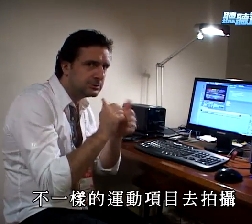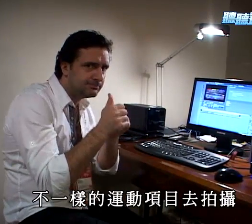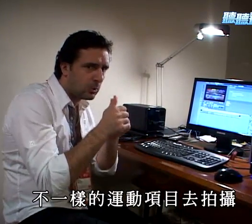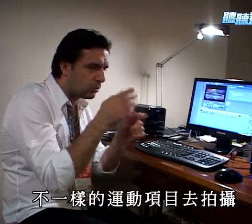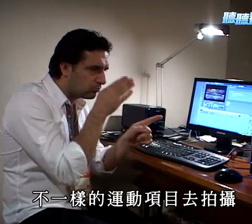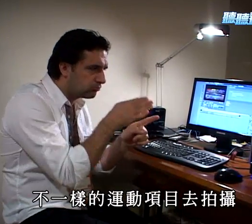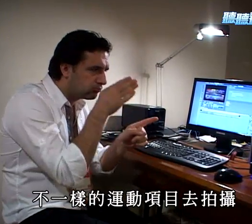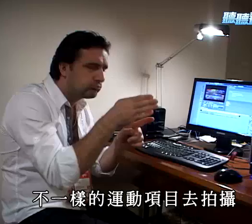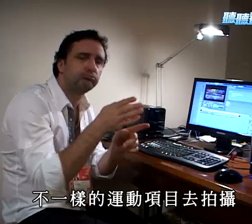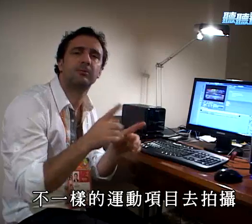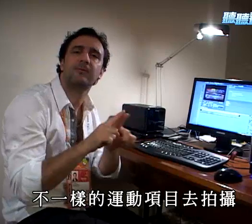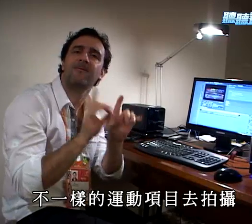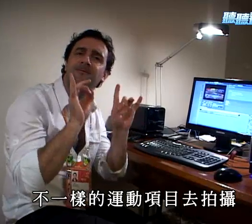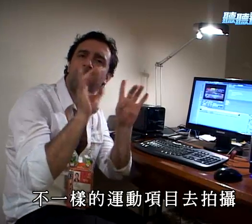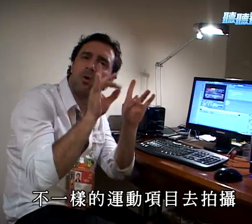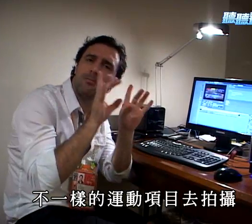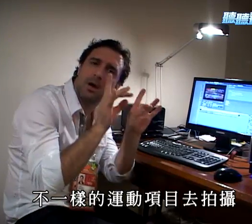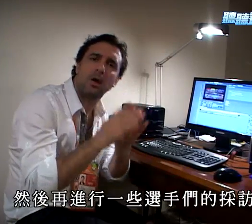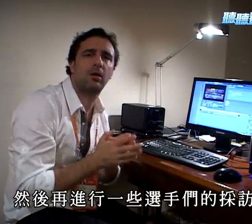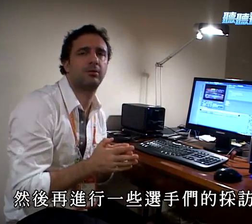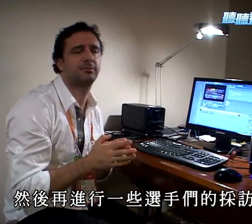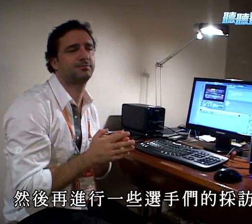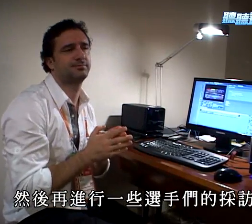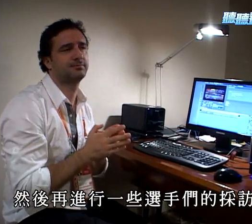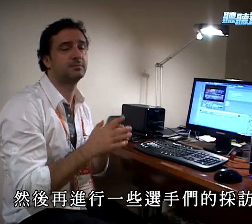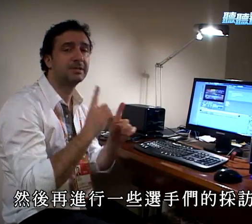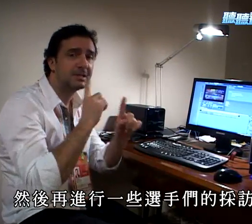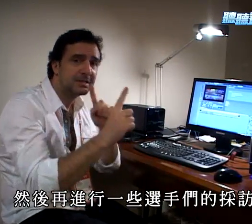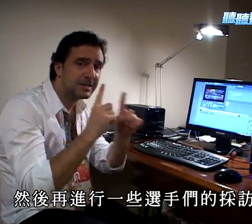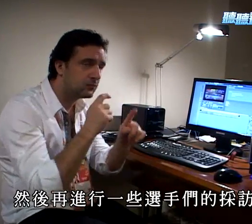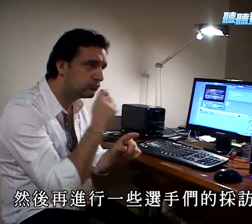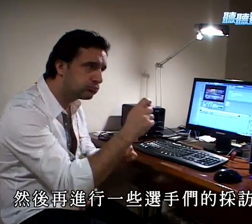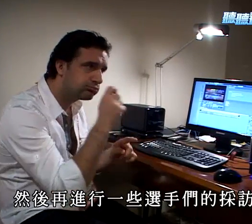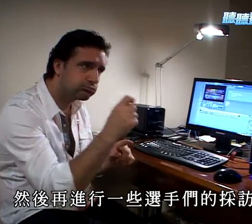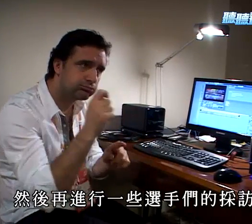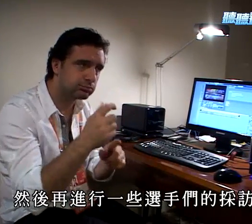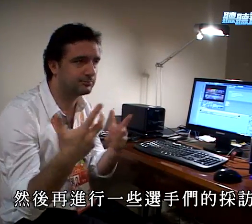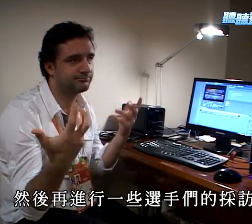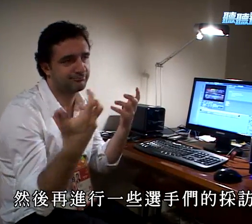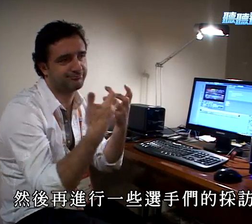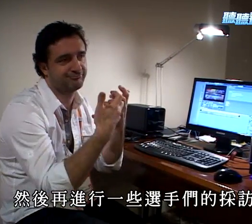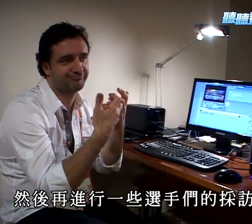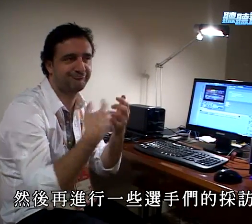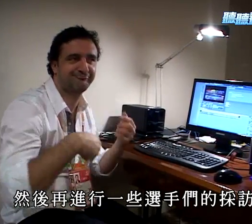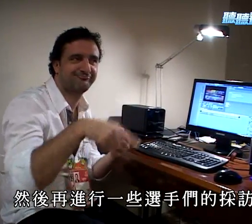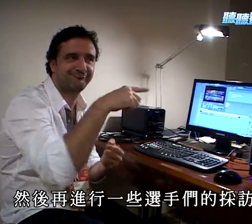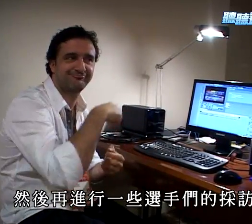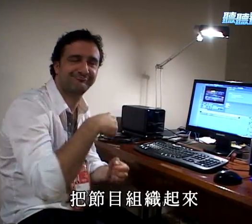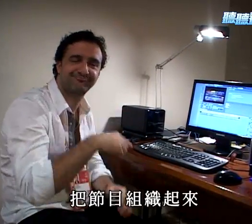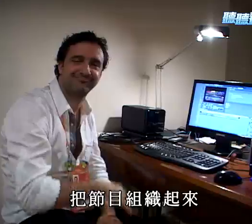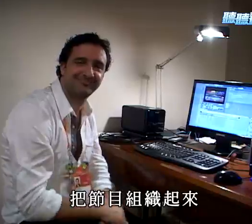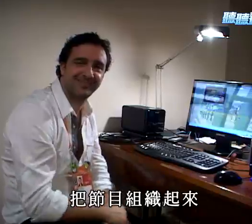运动项目去拍摄，然后呢，再进行一些选手们的采访，把节目组织起